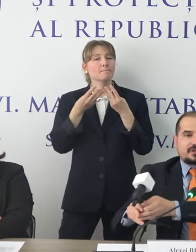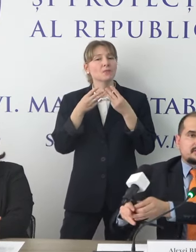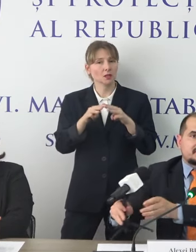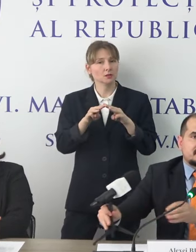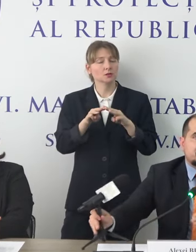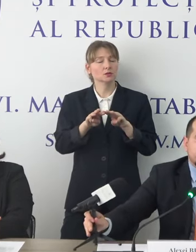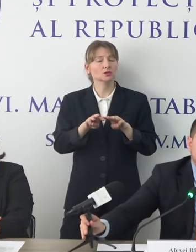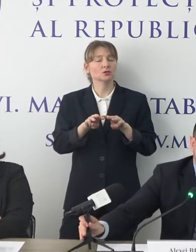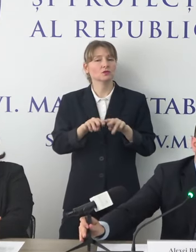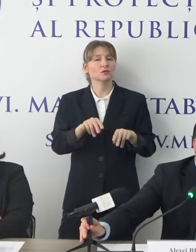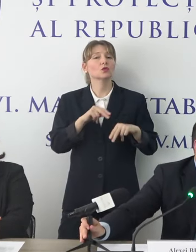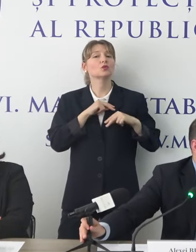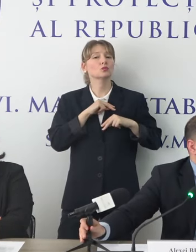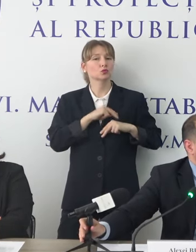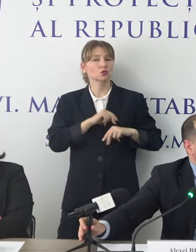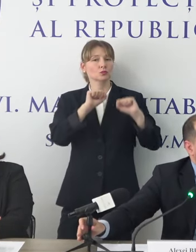Muncii și Protecției Sociale din Finlanda.